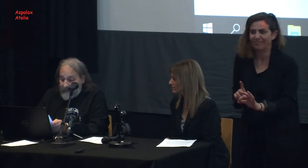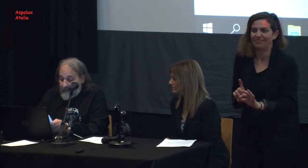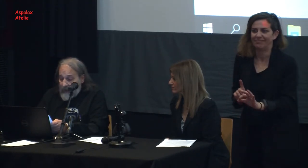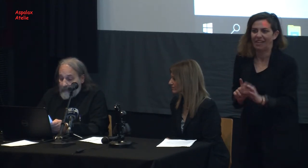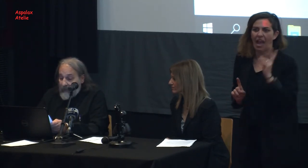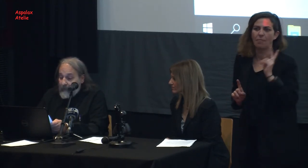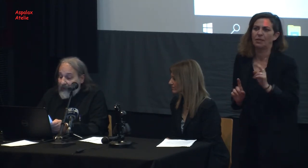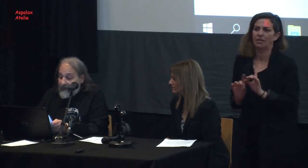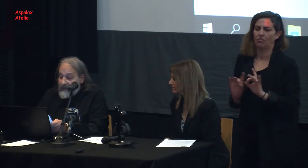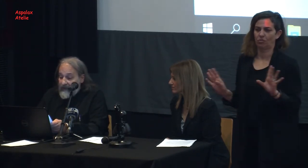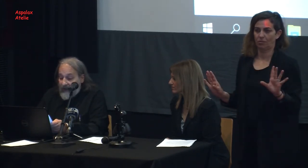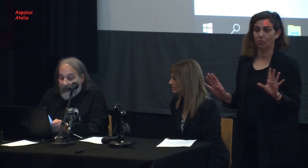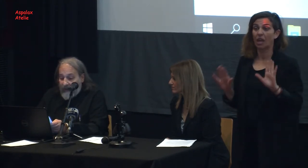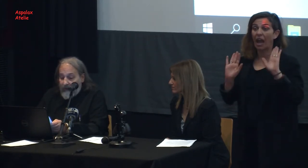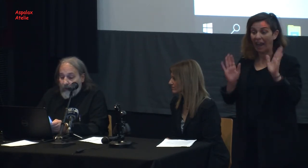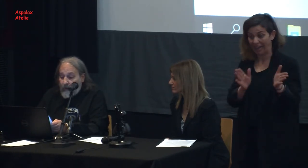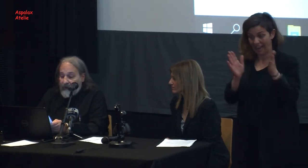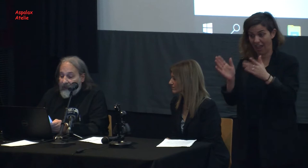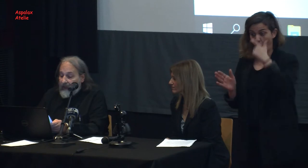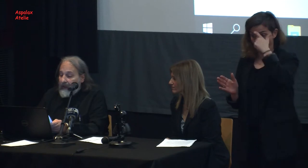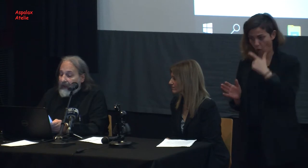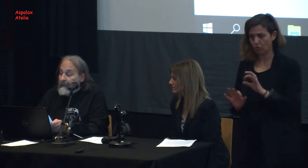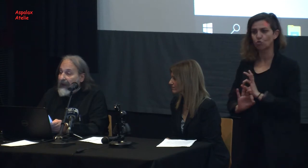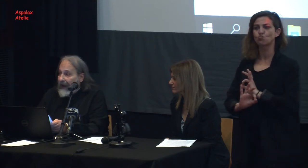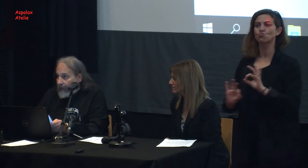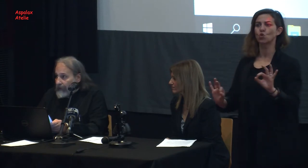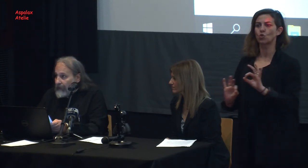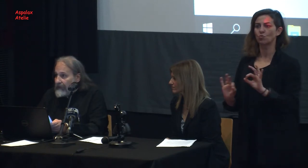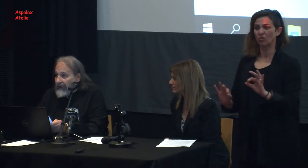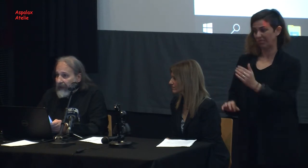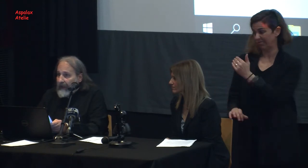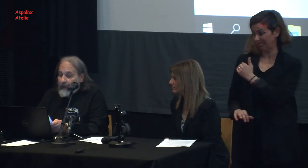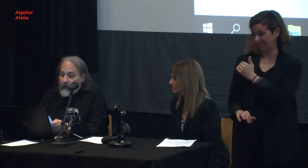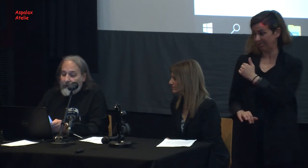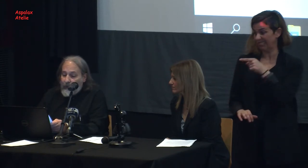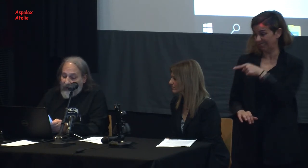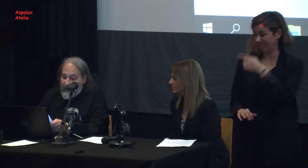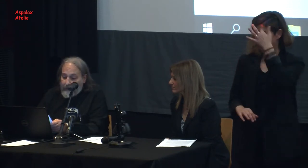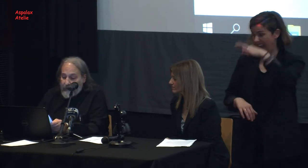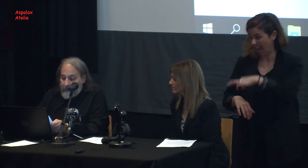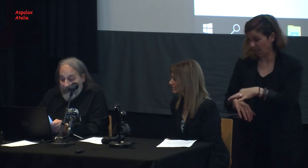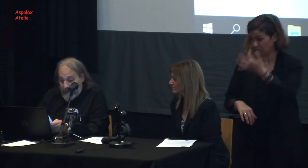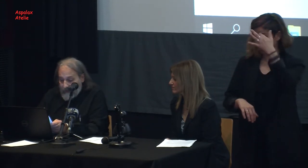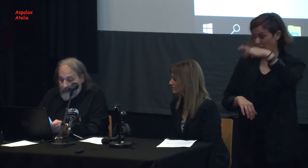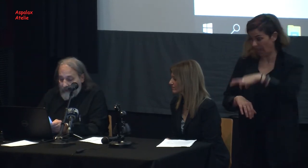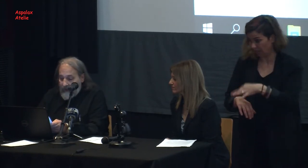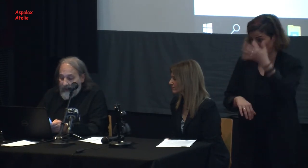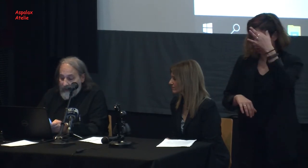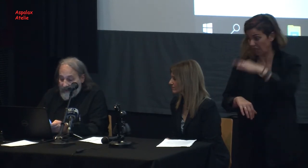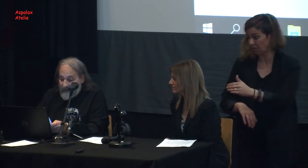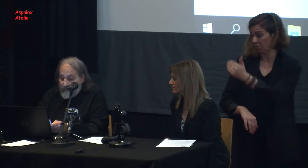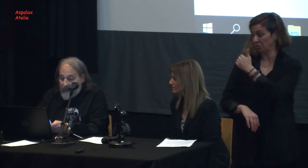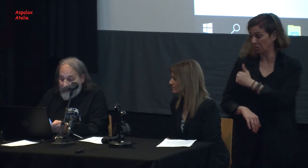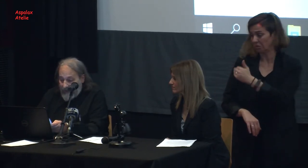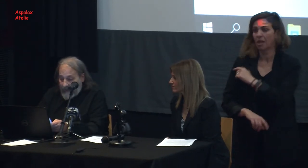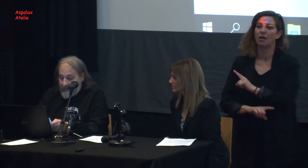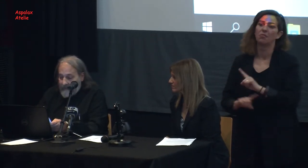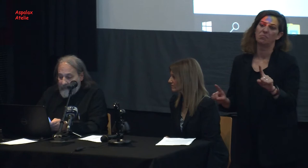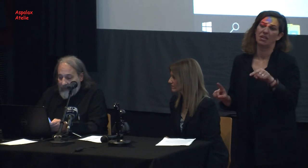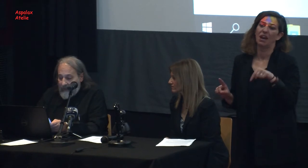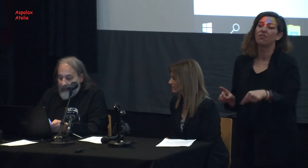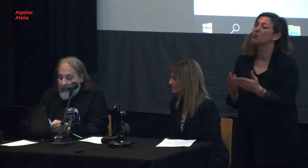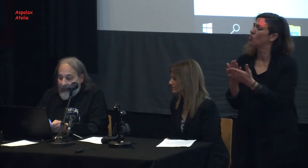καλά, μη μου λέτε συνέχεια ότι είμαι άρρωστος και ότι μπορεί να υποτροπιάσω. Δεν